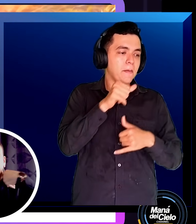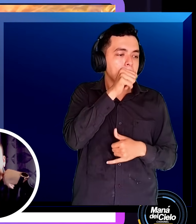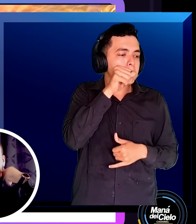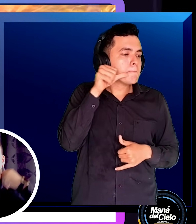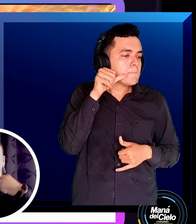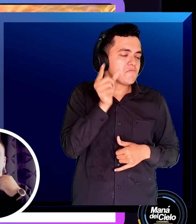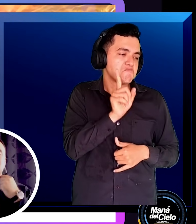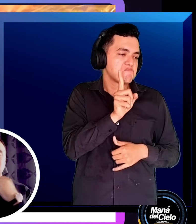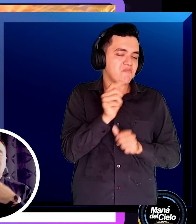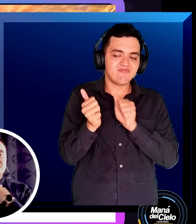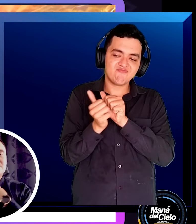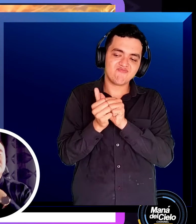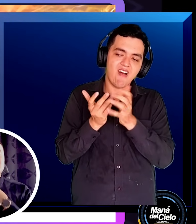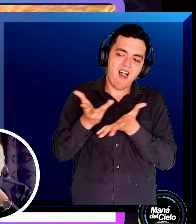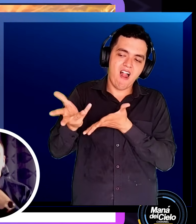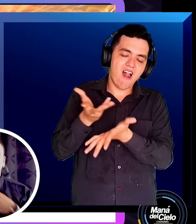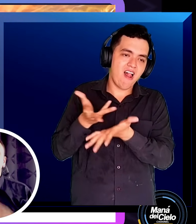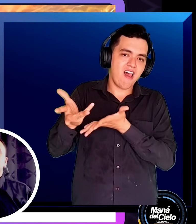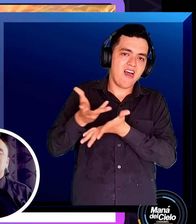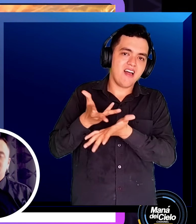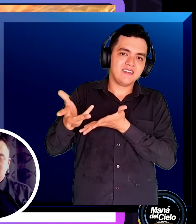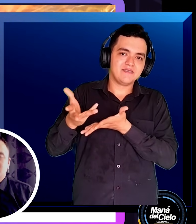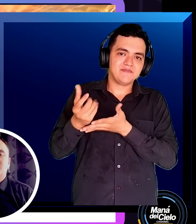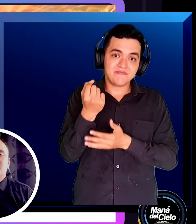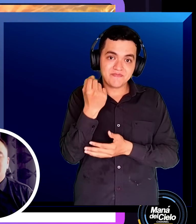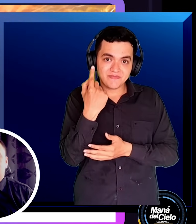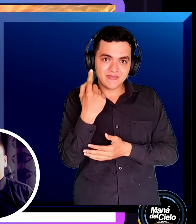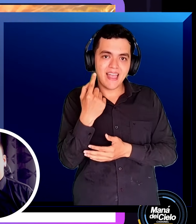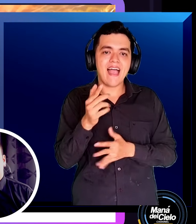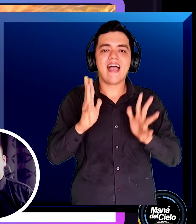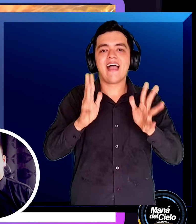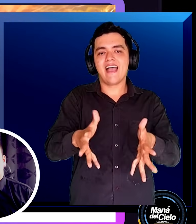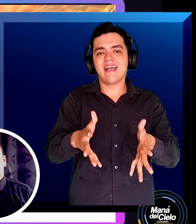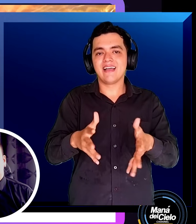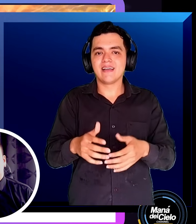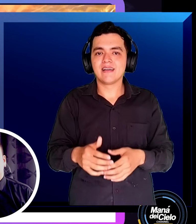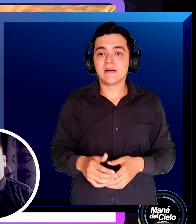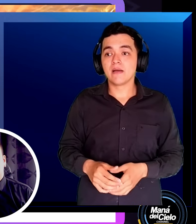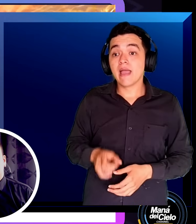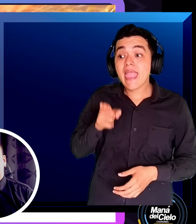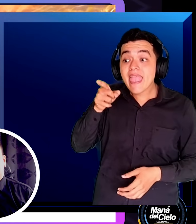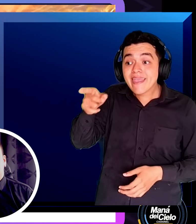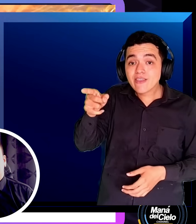entonces ellos ayunarán.